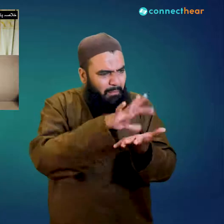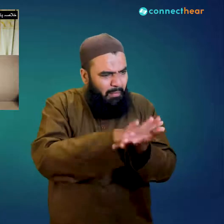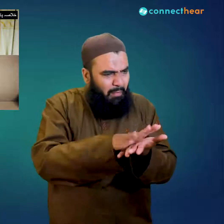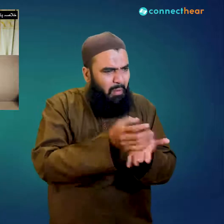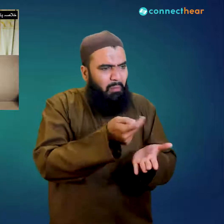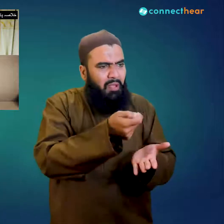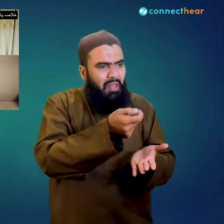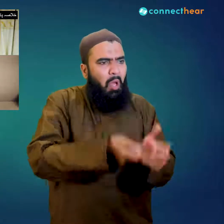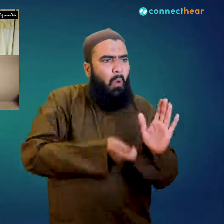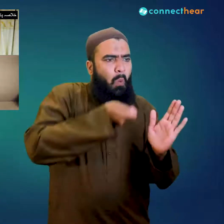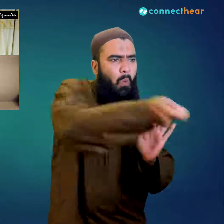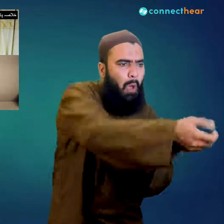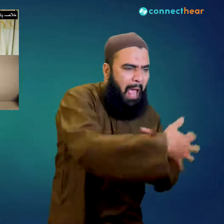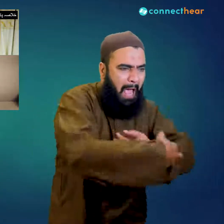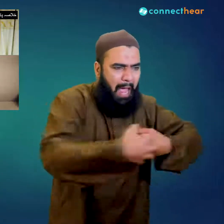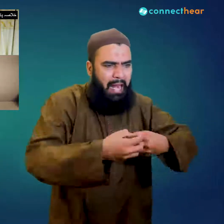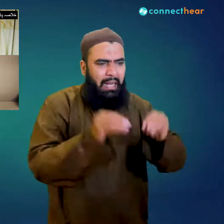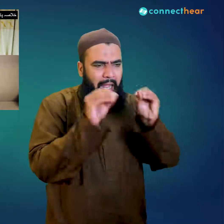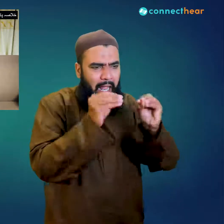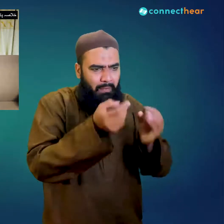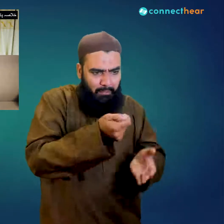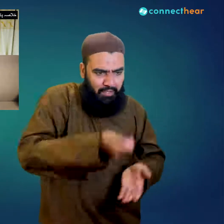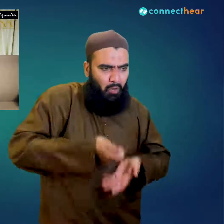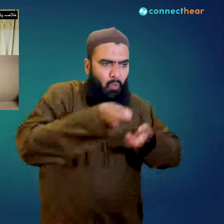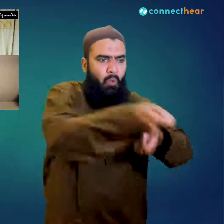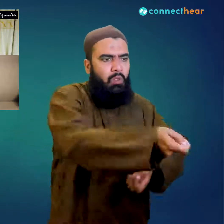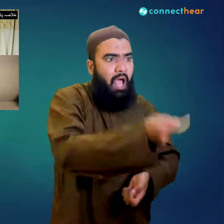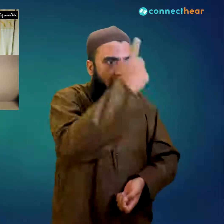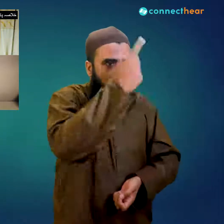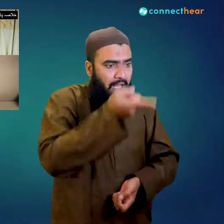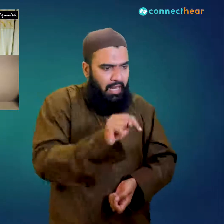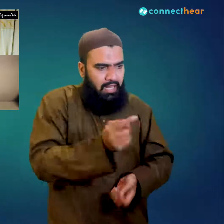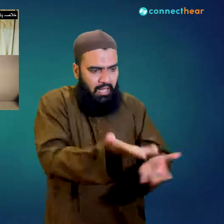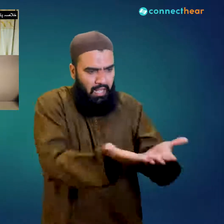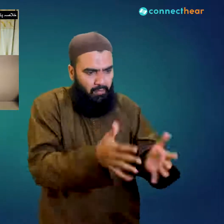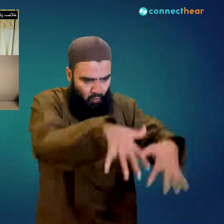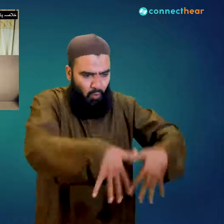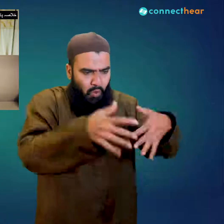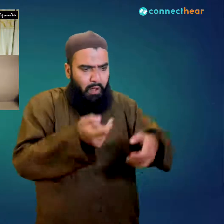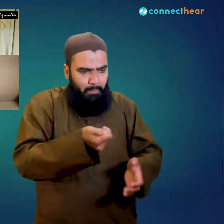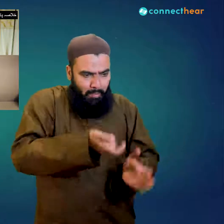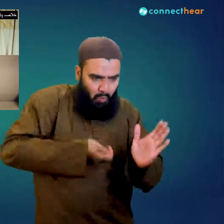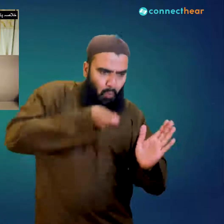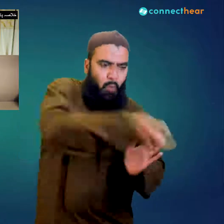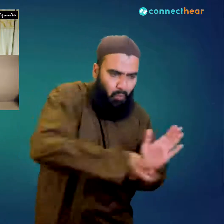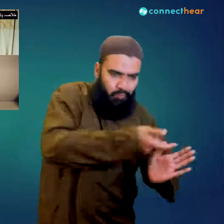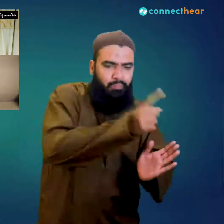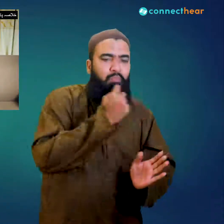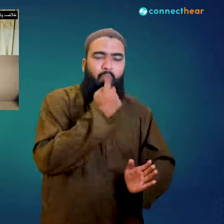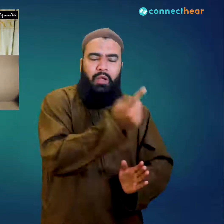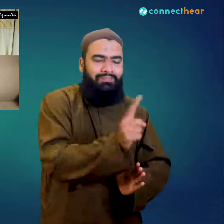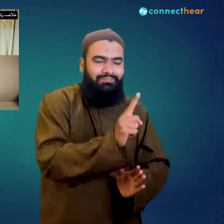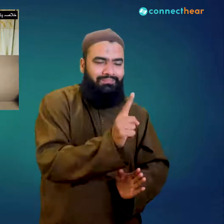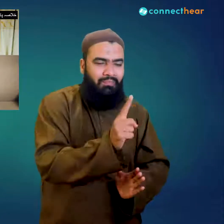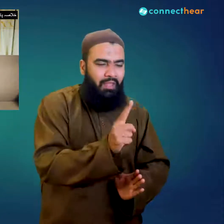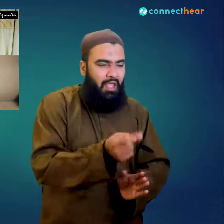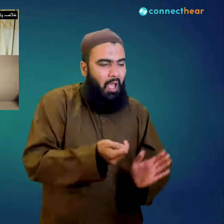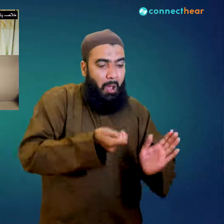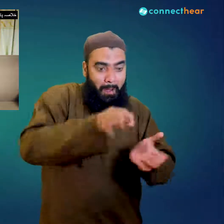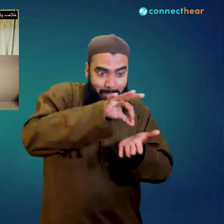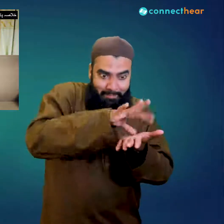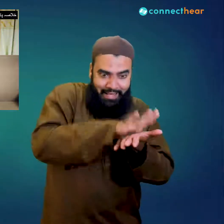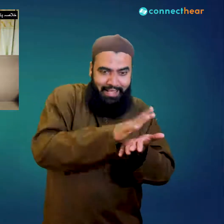اس لیے اس کو قرض سے تعبیر فرمایا گیا۔ اور آخر میں طالوت اور جالوت کا مشہور تاریخی واقعہ بیان فرمایا